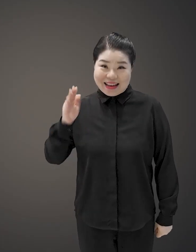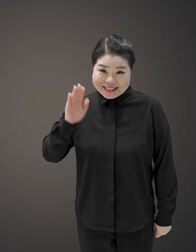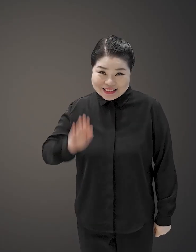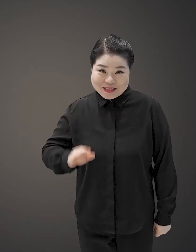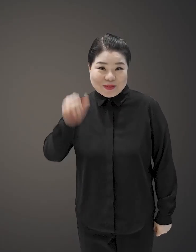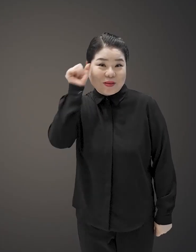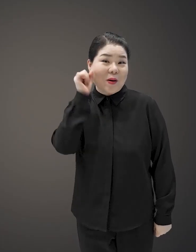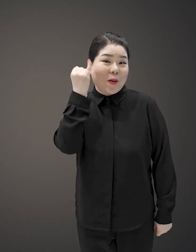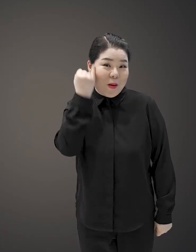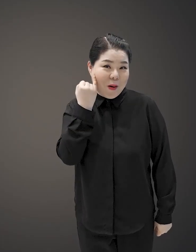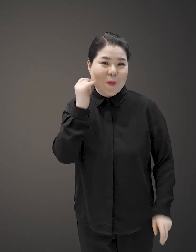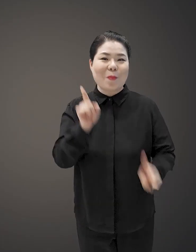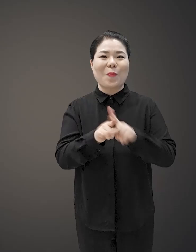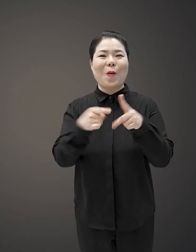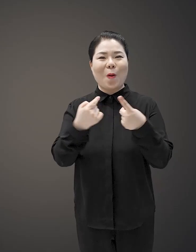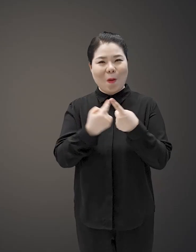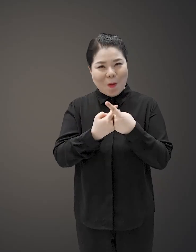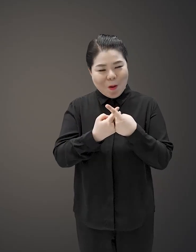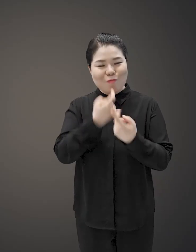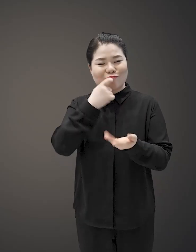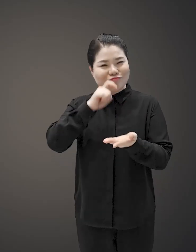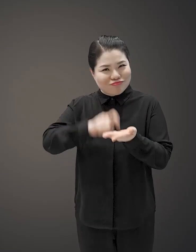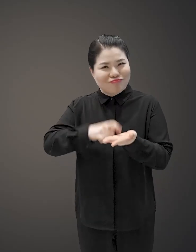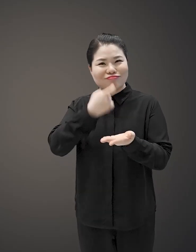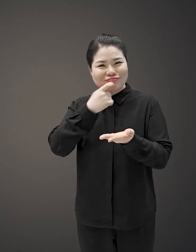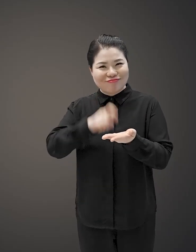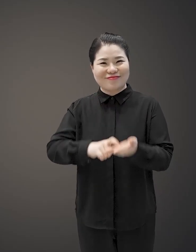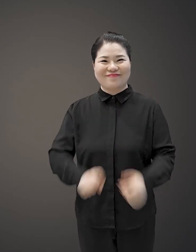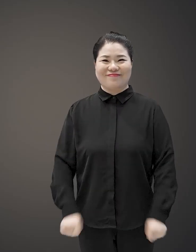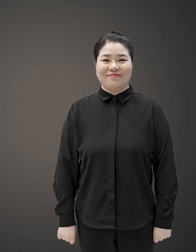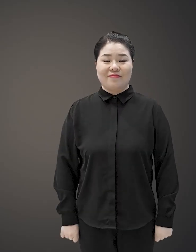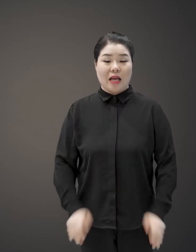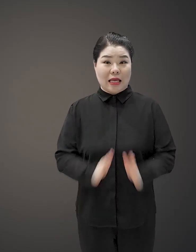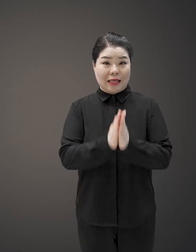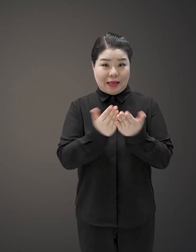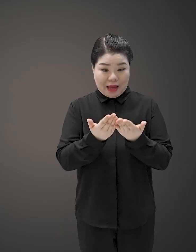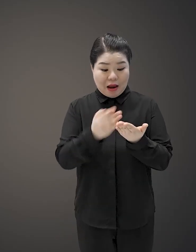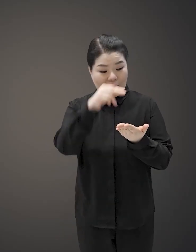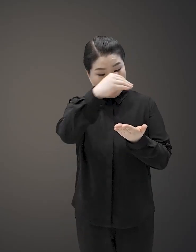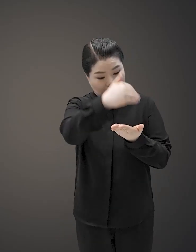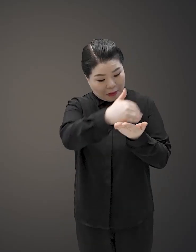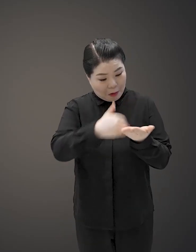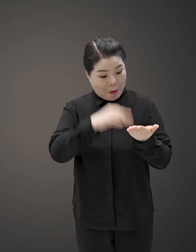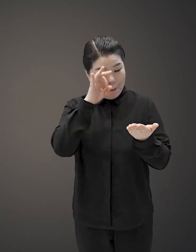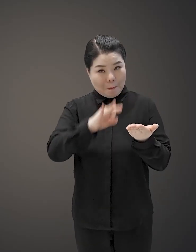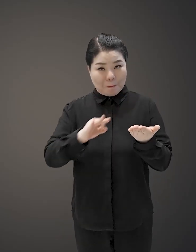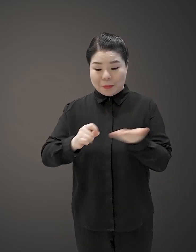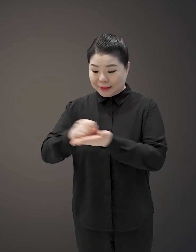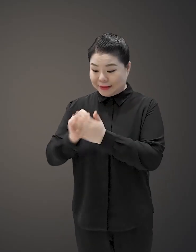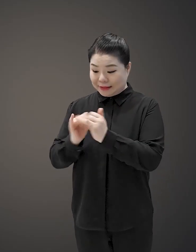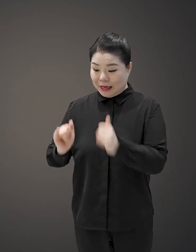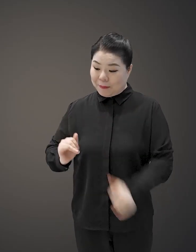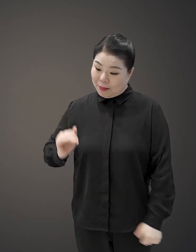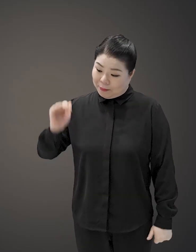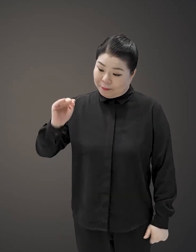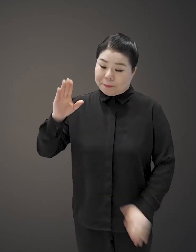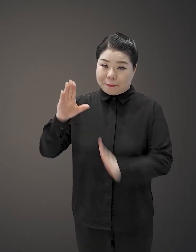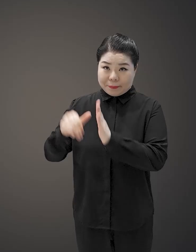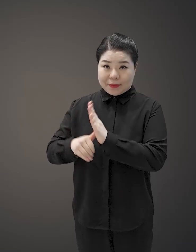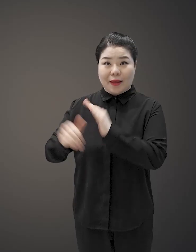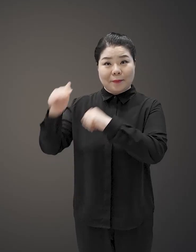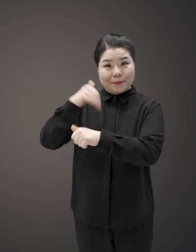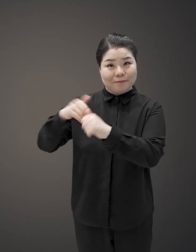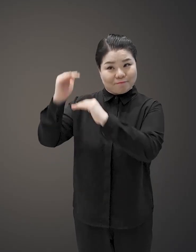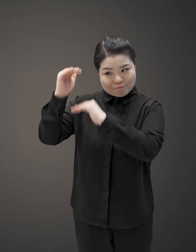실제로 써있는 거는 청소년들이 이해하기에 부담이 없었어요. 그리고 책이 작가님의 어린 시절을 얘기해주면서